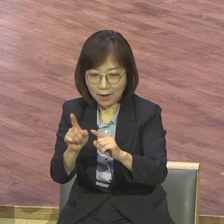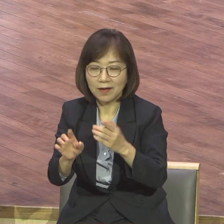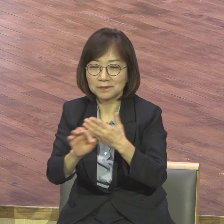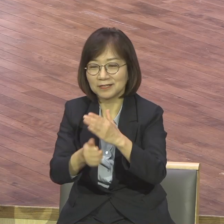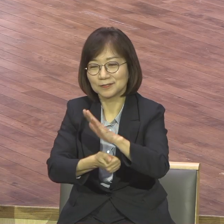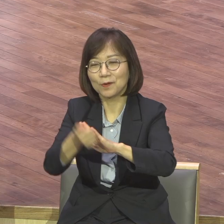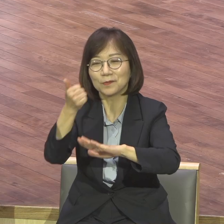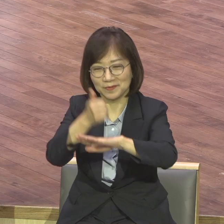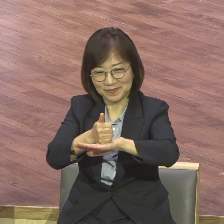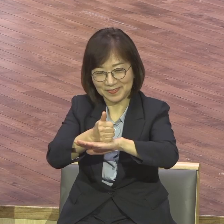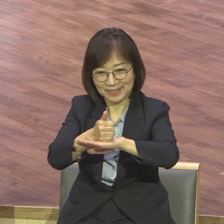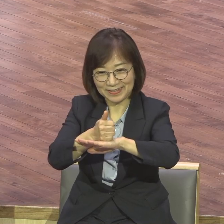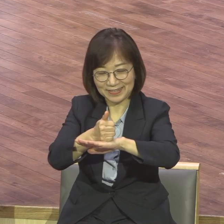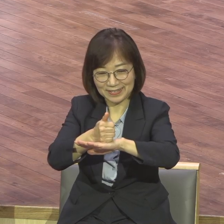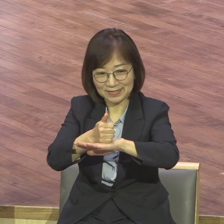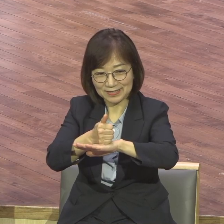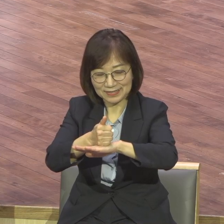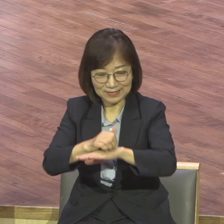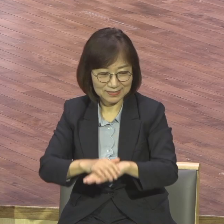성공적인 삶을 살 수가 있다.